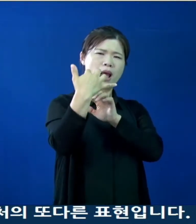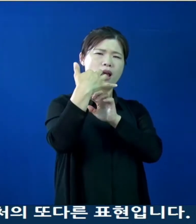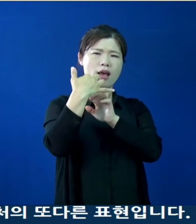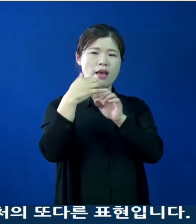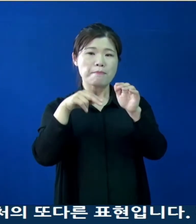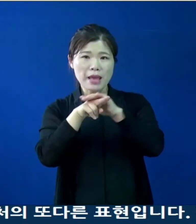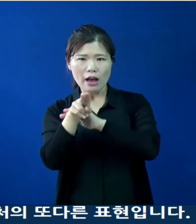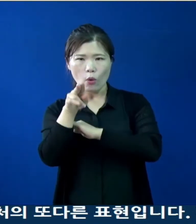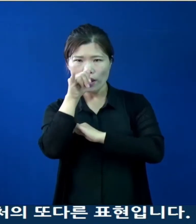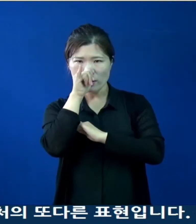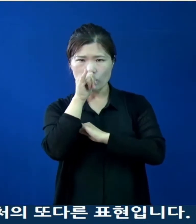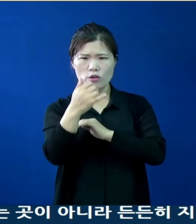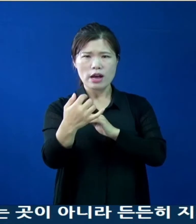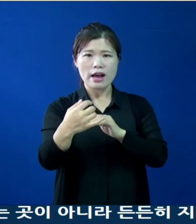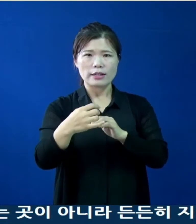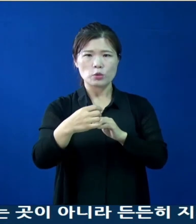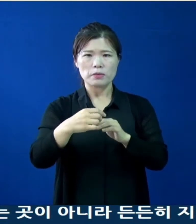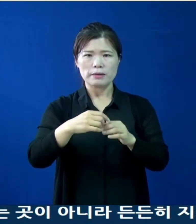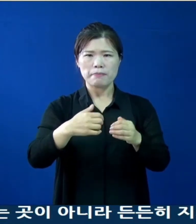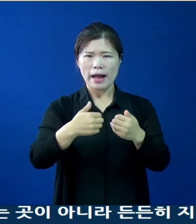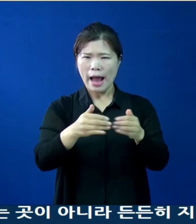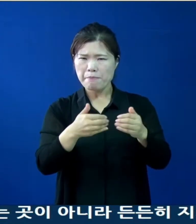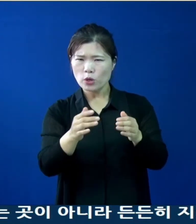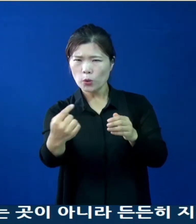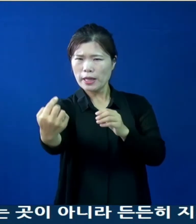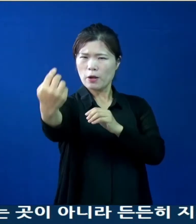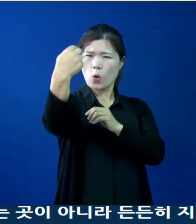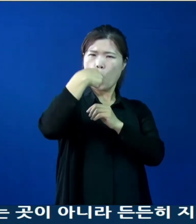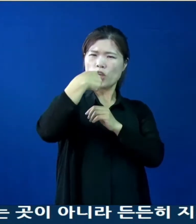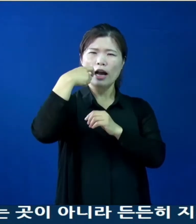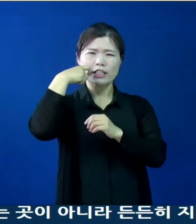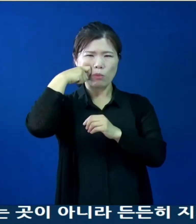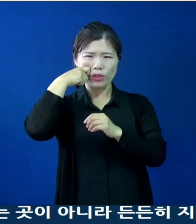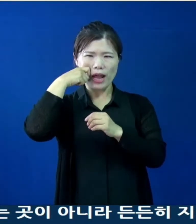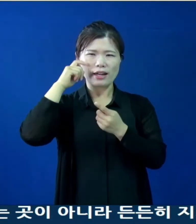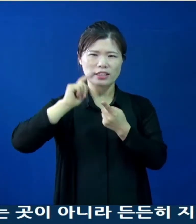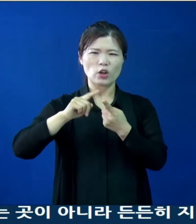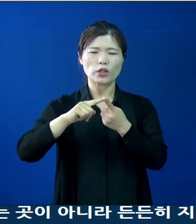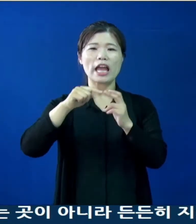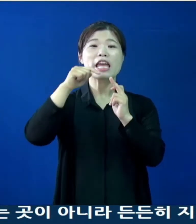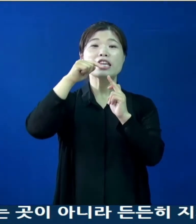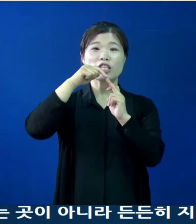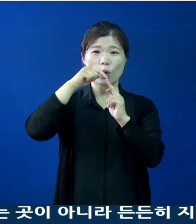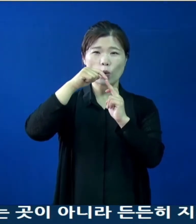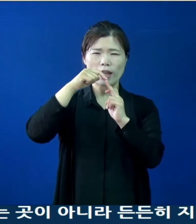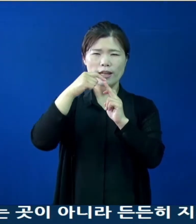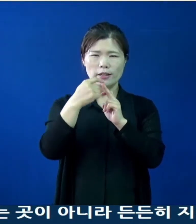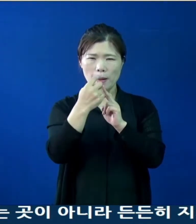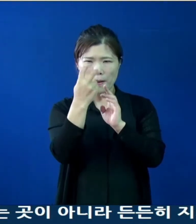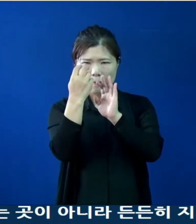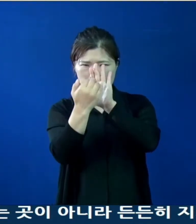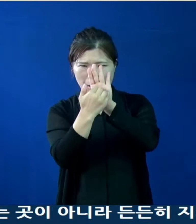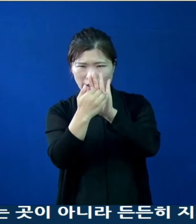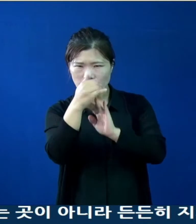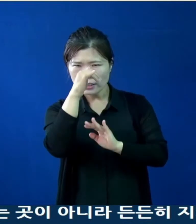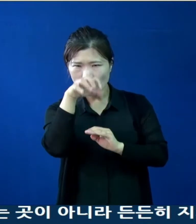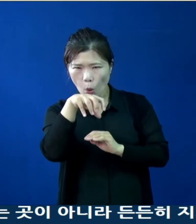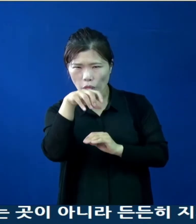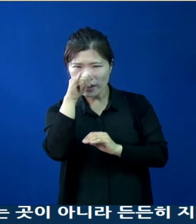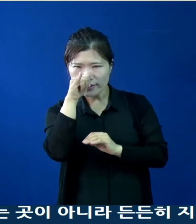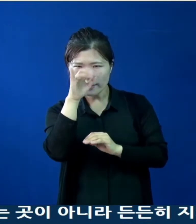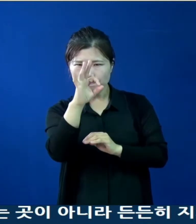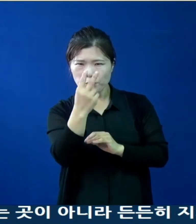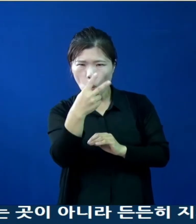적이 함부로 공격할 엄두를 내지 못하는 그런 장소가 됐던 것이죠. 구약 성경에서 가장 대표적인 요새와